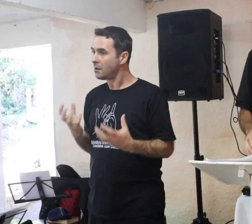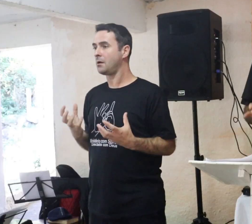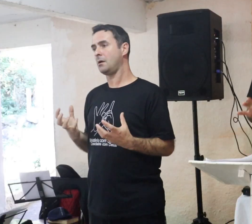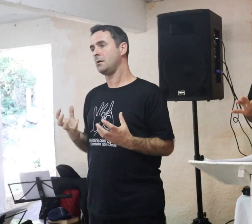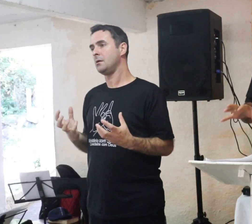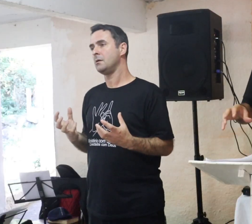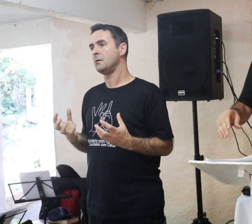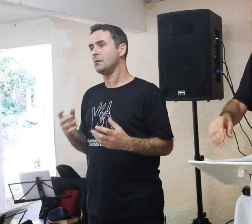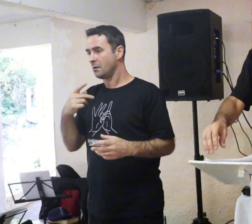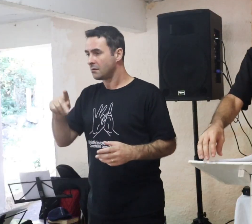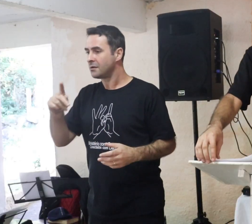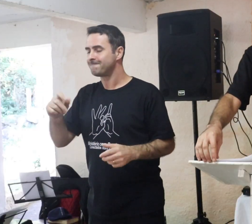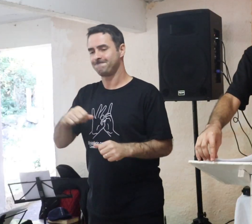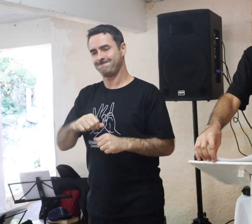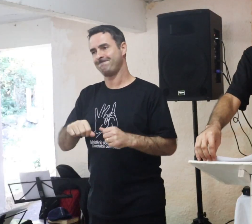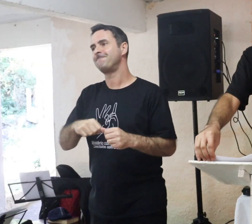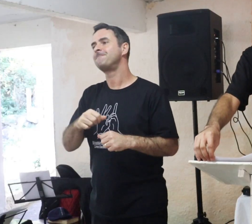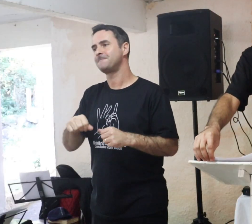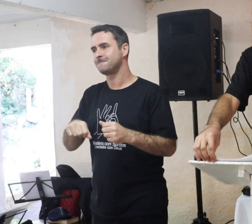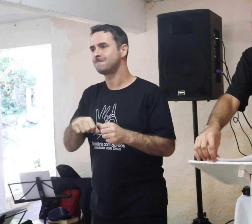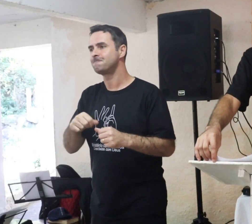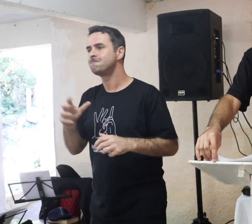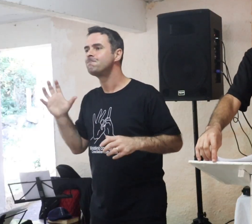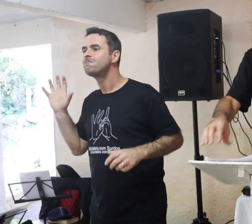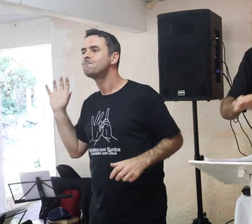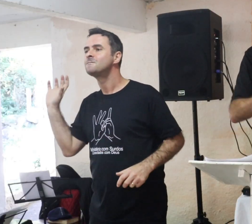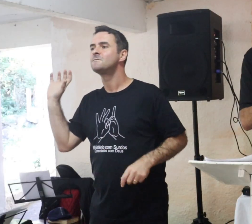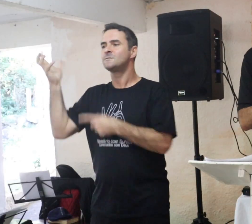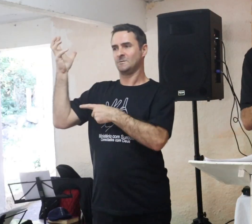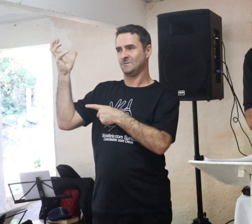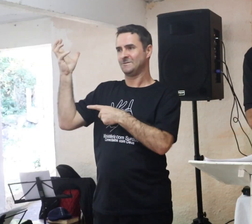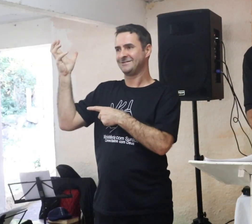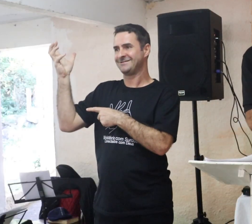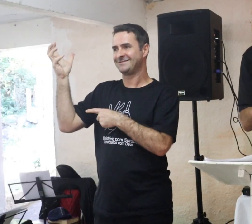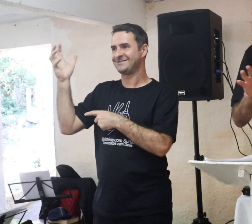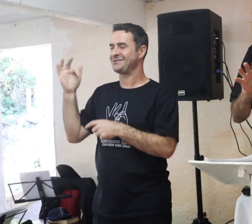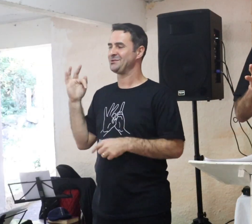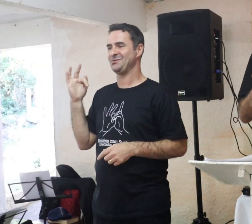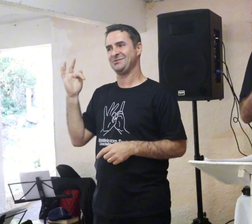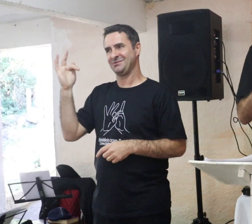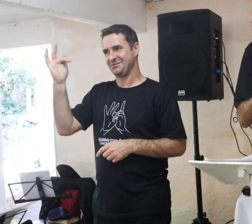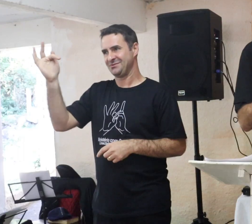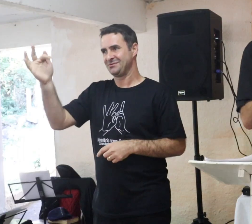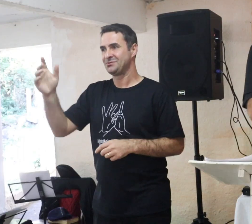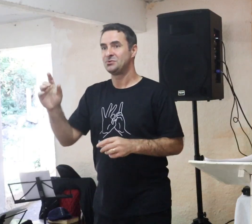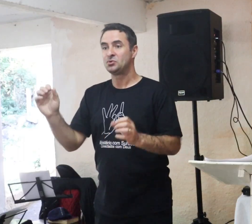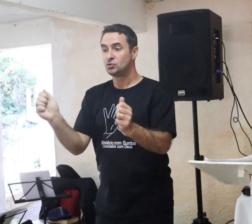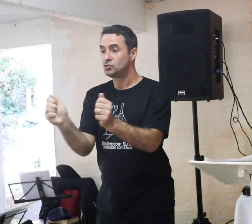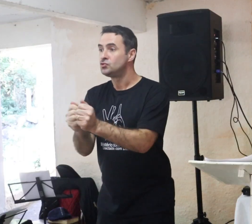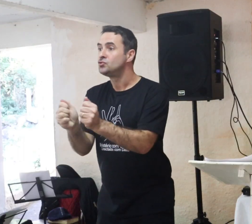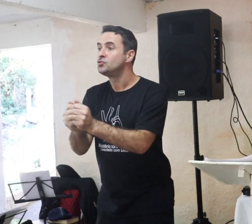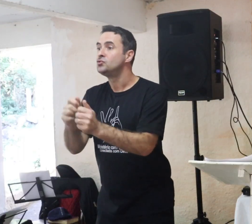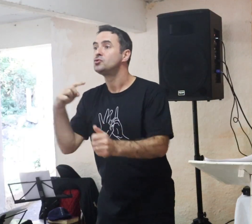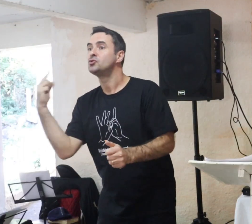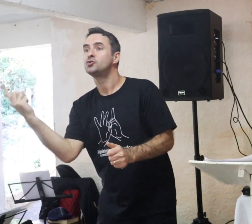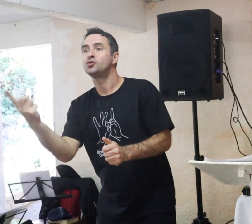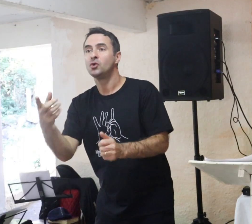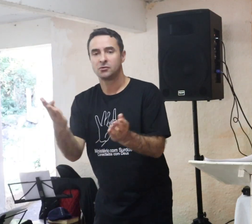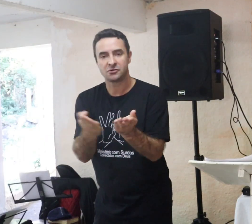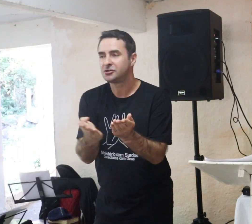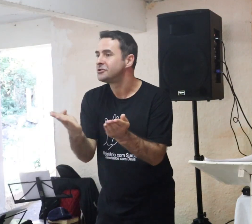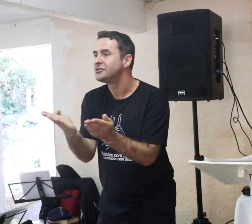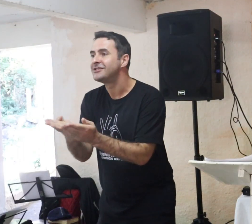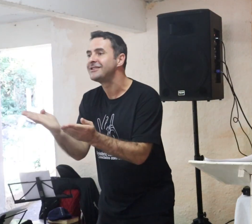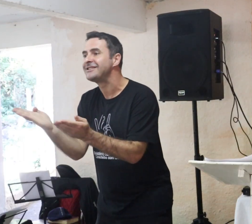Ele diz, essa transformação ela acontecerá num momento único para todos os cristãos. Tanto para aqueles